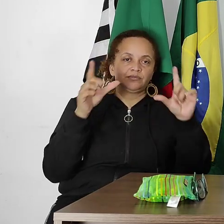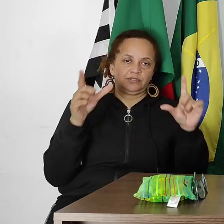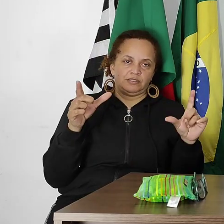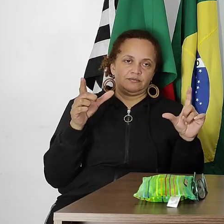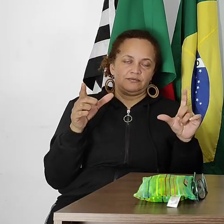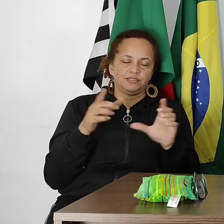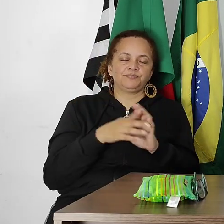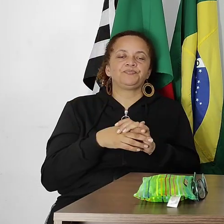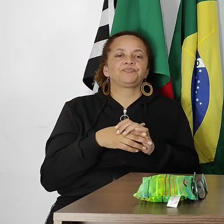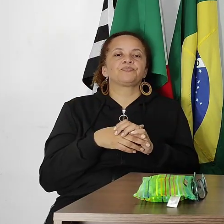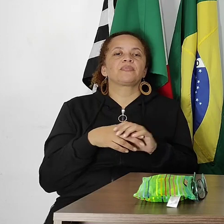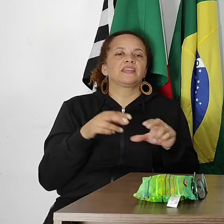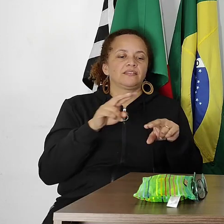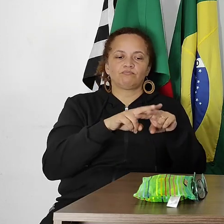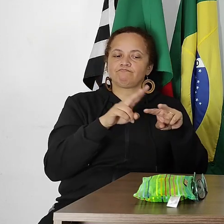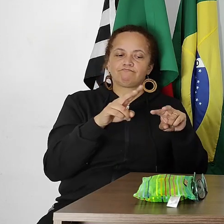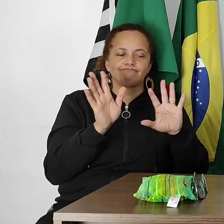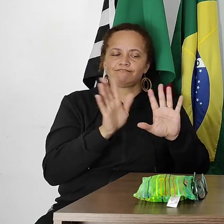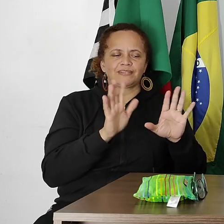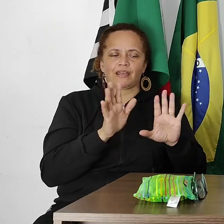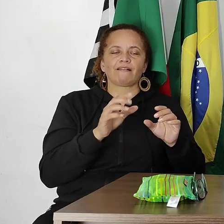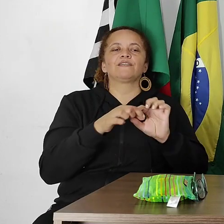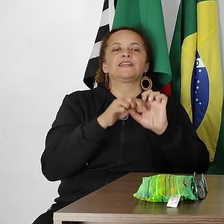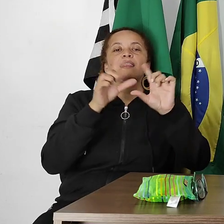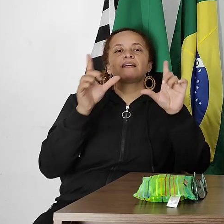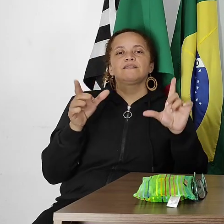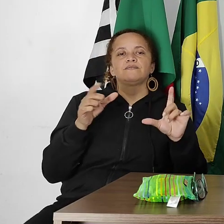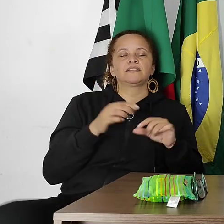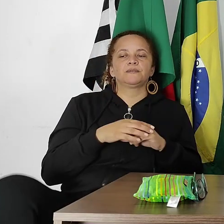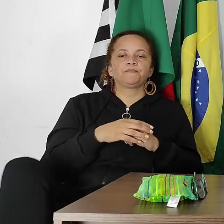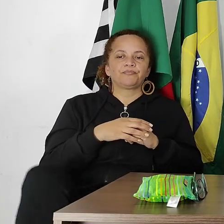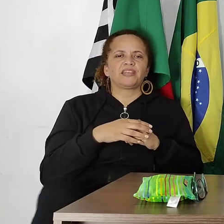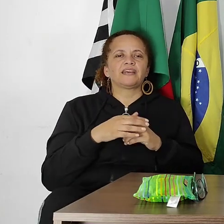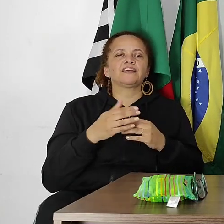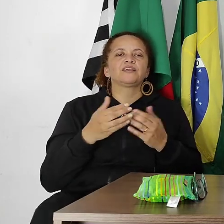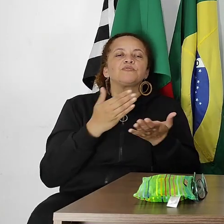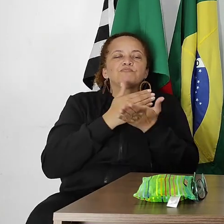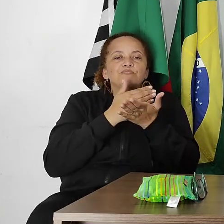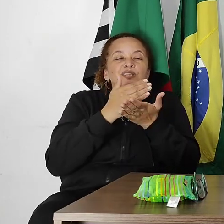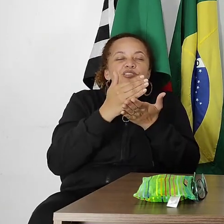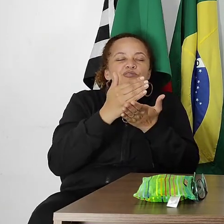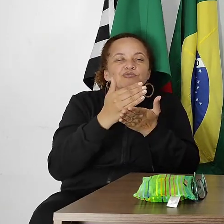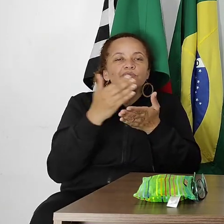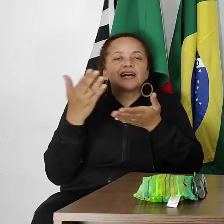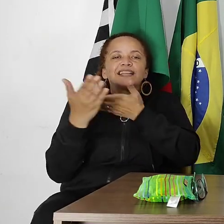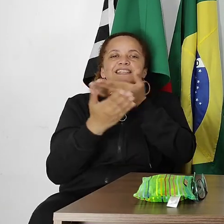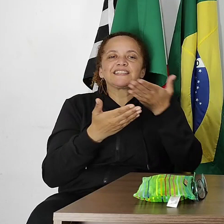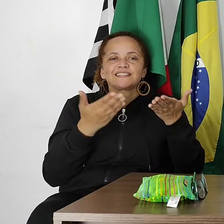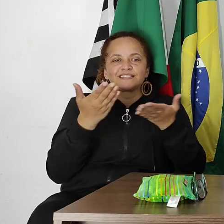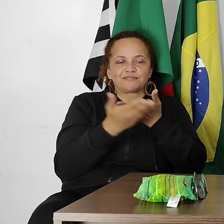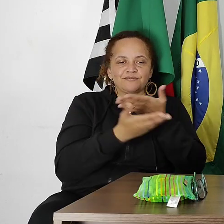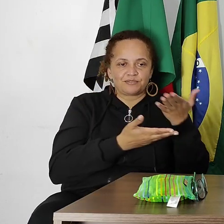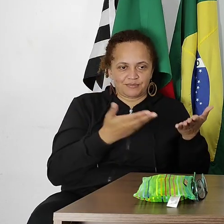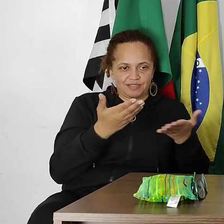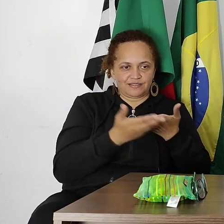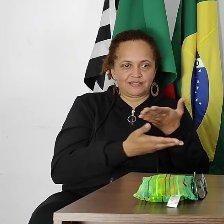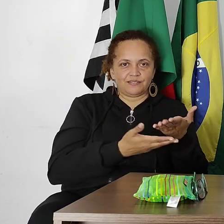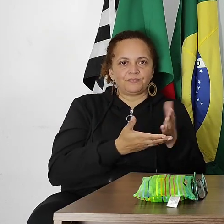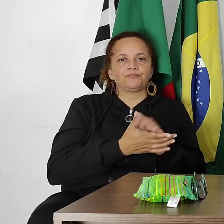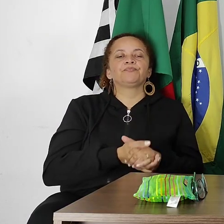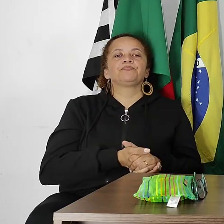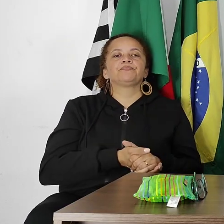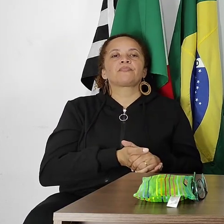nossa vida. Lá, nesse semiaberto, ele ia para todas as igrejas no final de